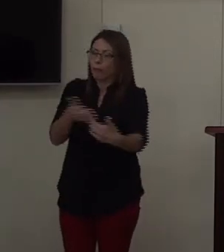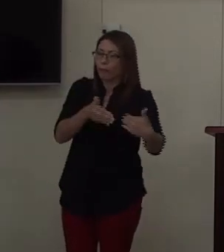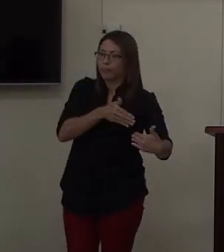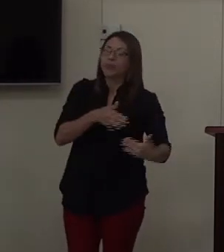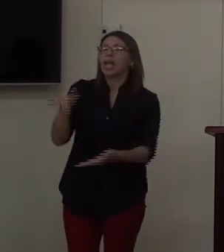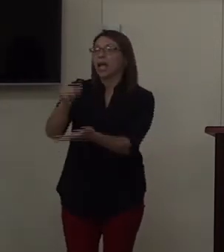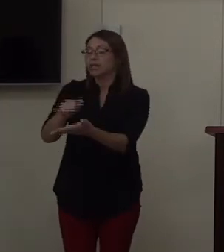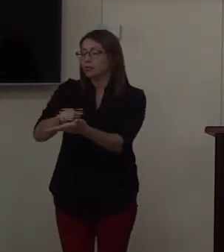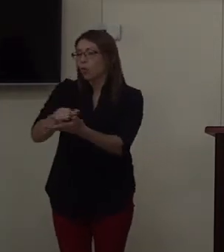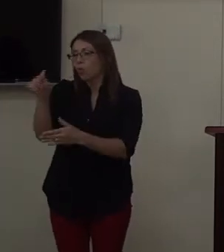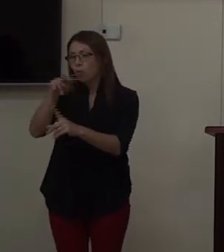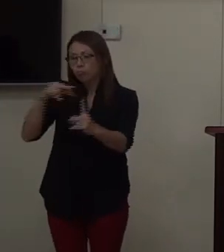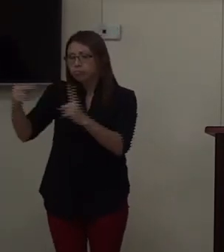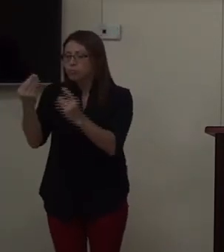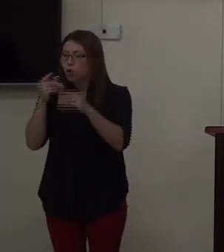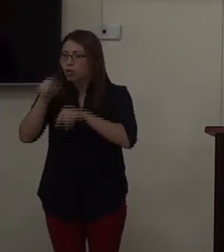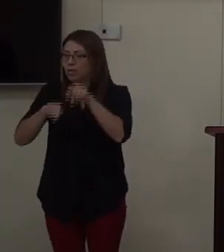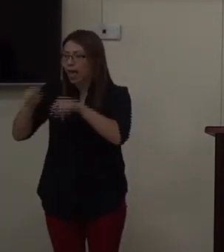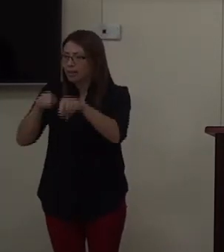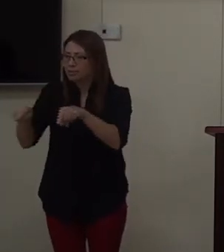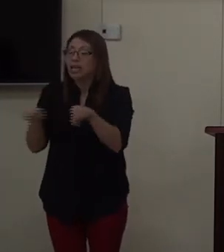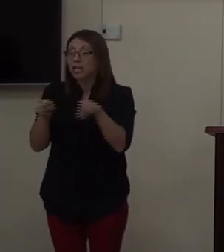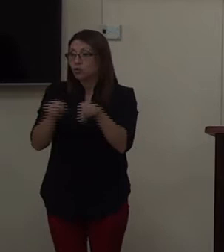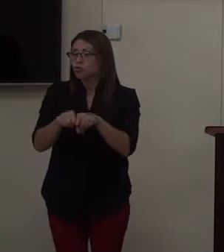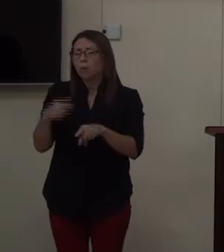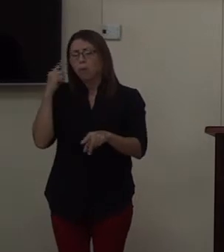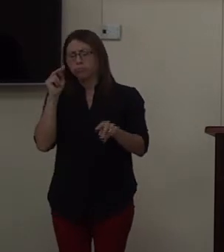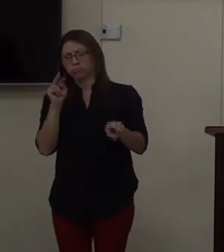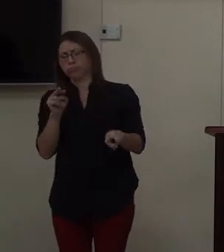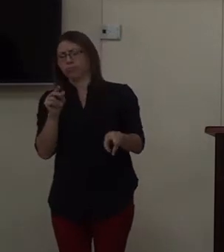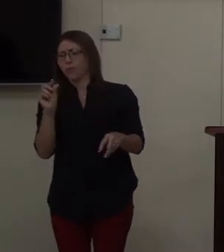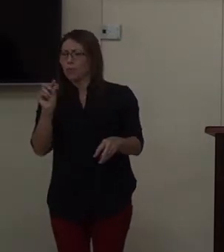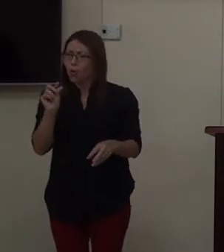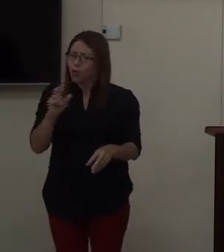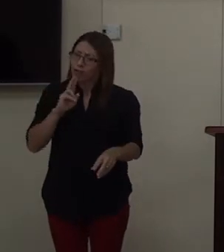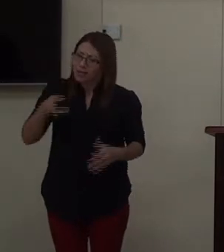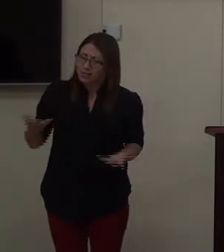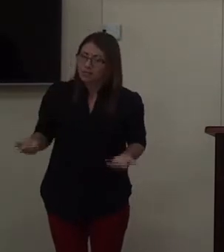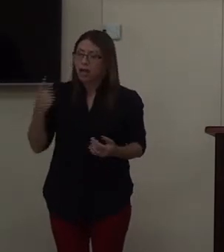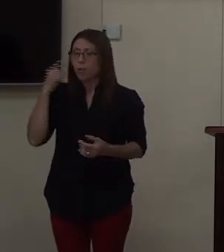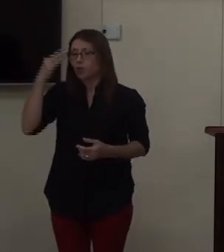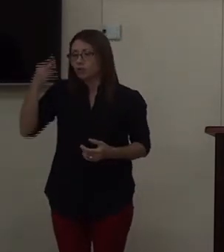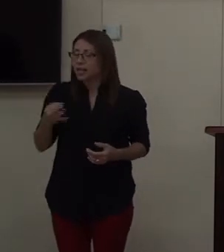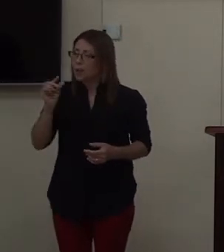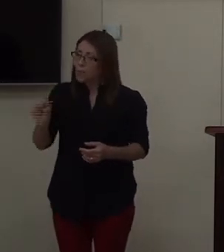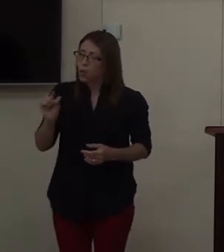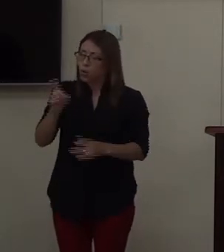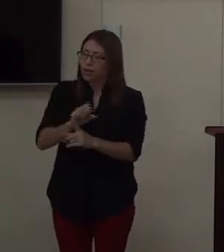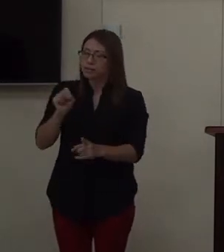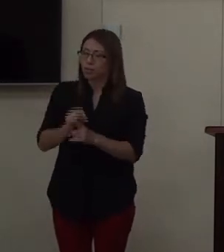son, digamos, posiciones muy, muy criticadas, incluso por ingenuas y por poco realistas y por considerar poco la